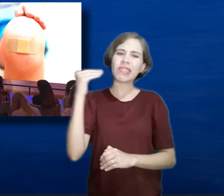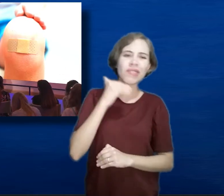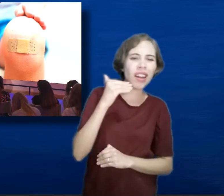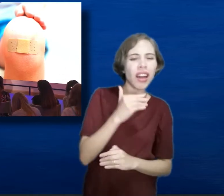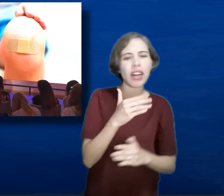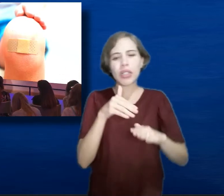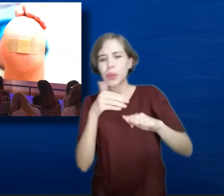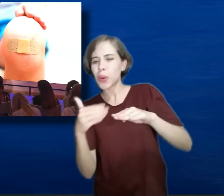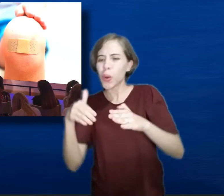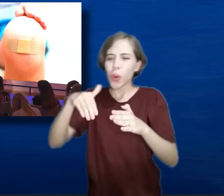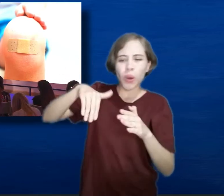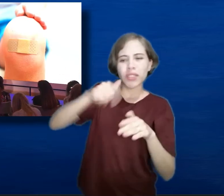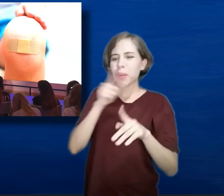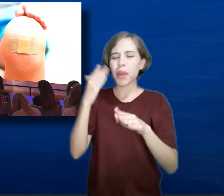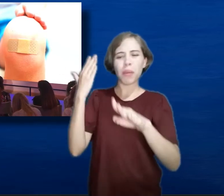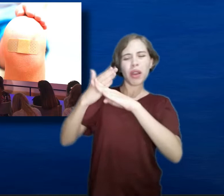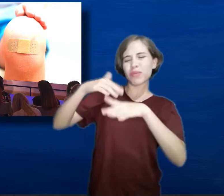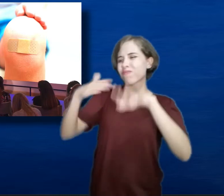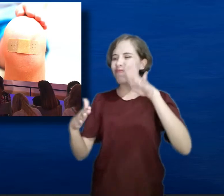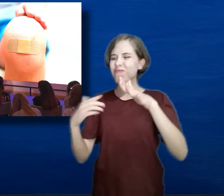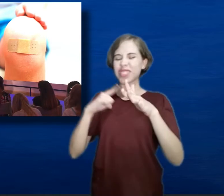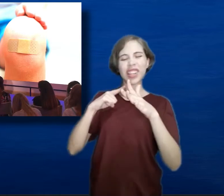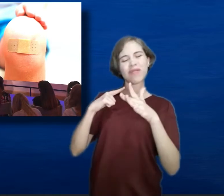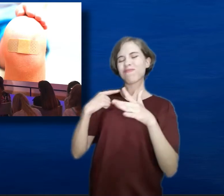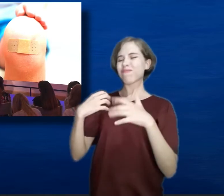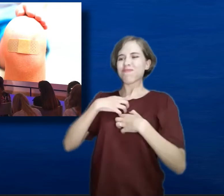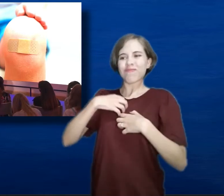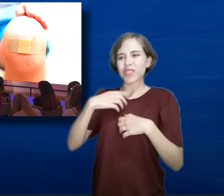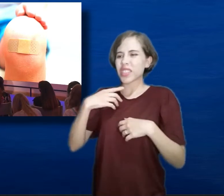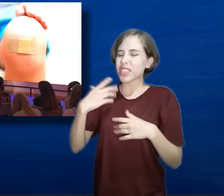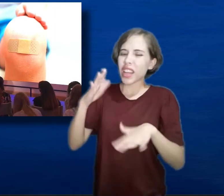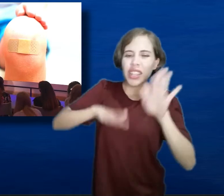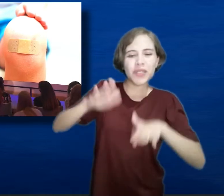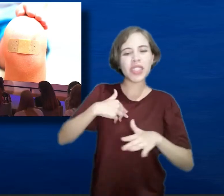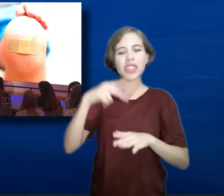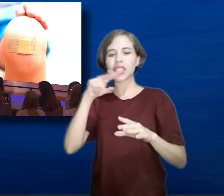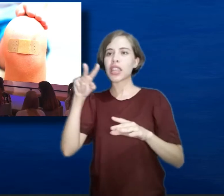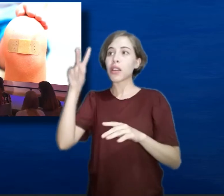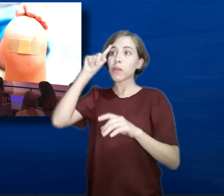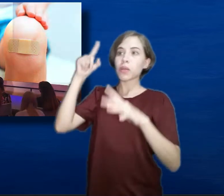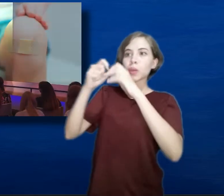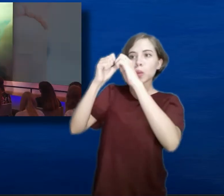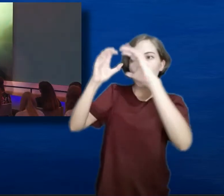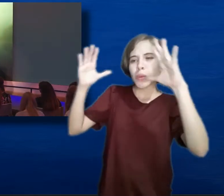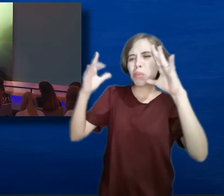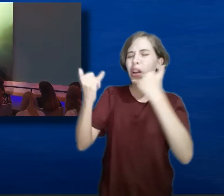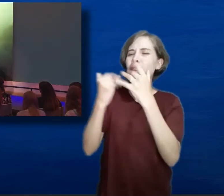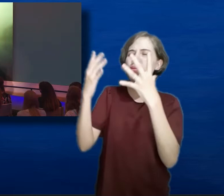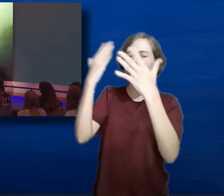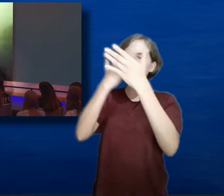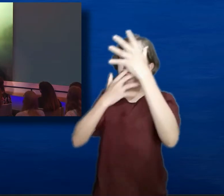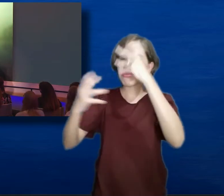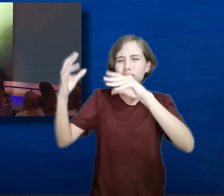visão, provavelmente ainda terão alguns fracassos. Vão sofrer alguns arranhões e hematomas. Pode